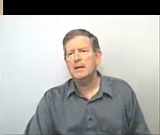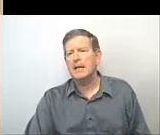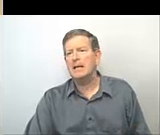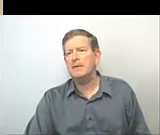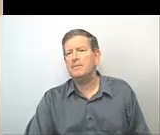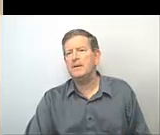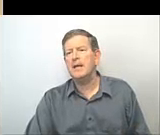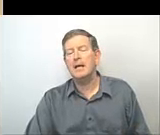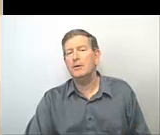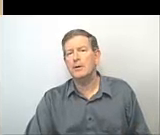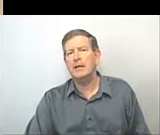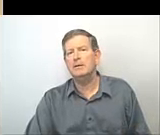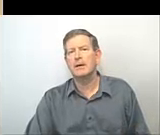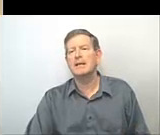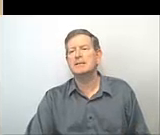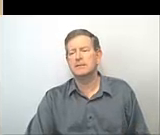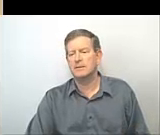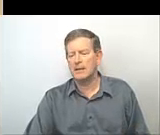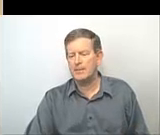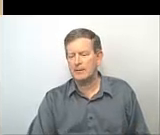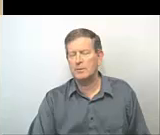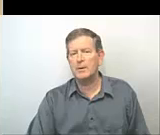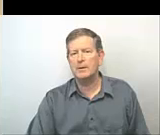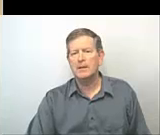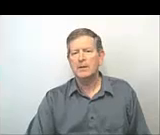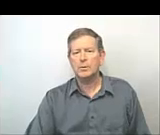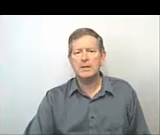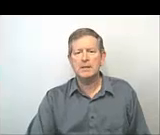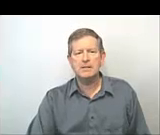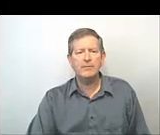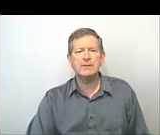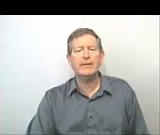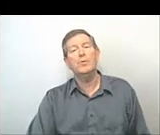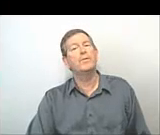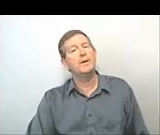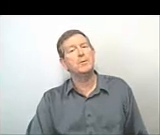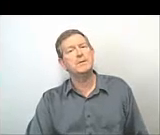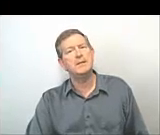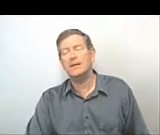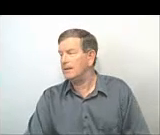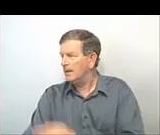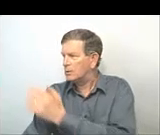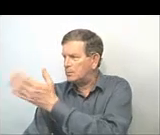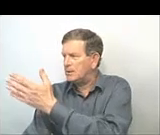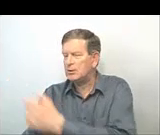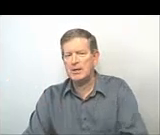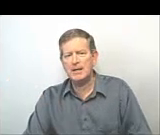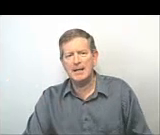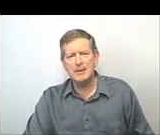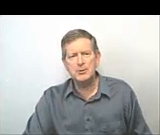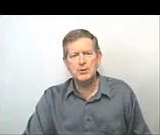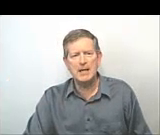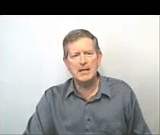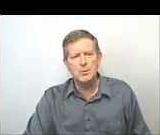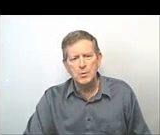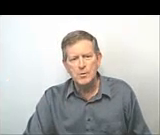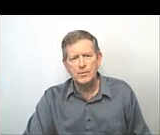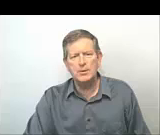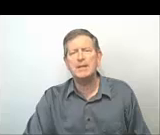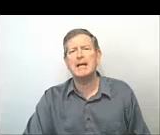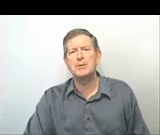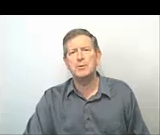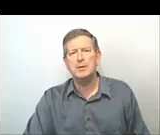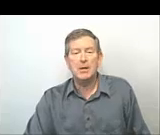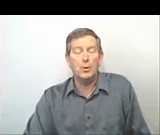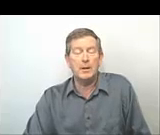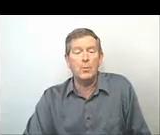famille, et la fille, elle reste dans l'appartement. Donc ici, vous avez ouvrir aussi, hein, ce petit chien-là, le chien, il ouvre